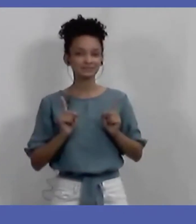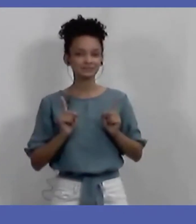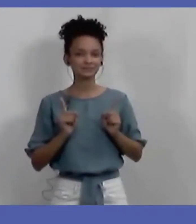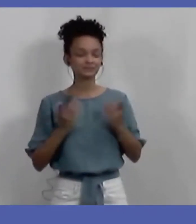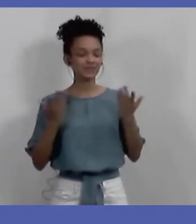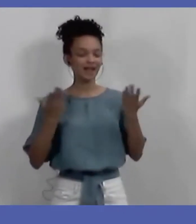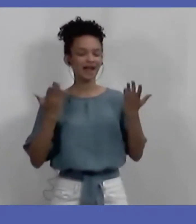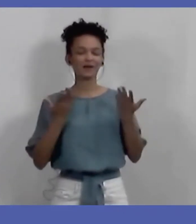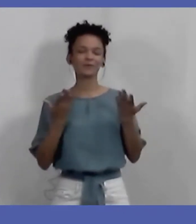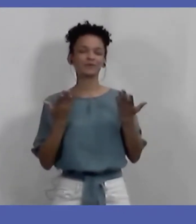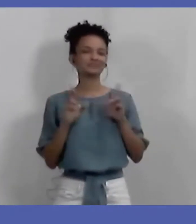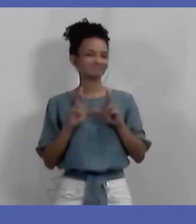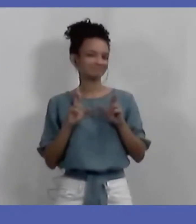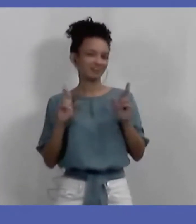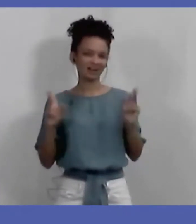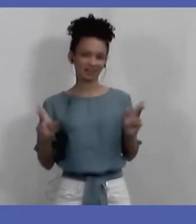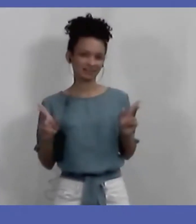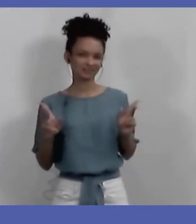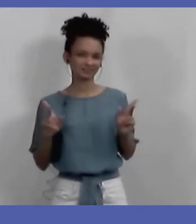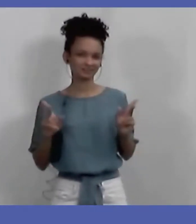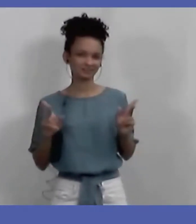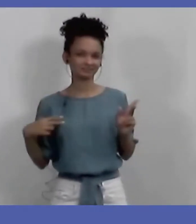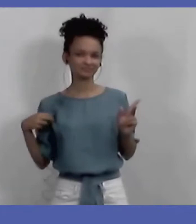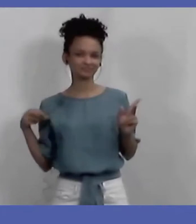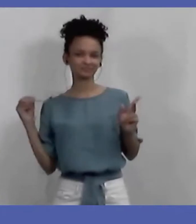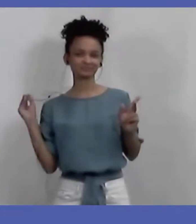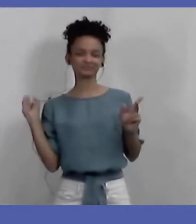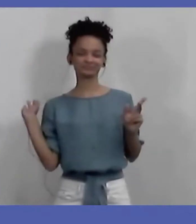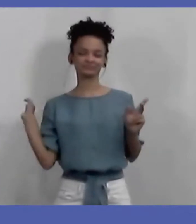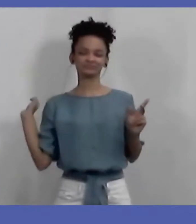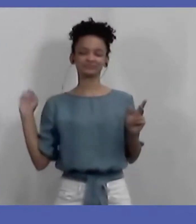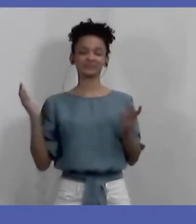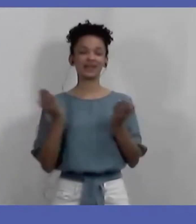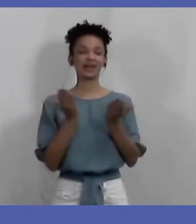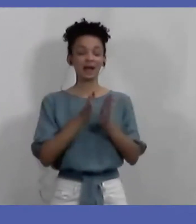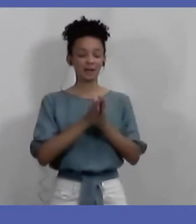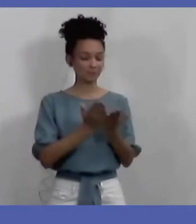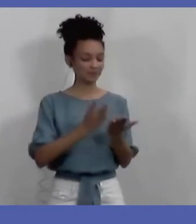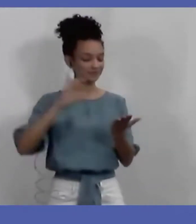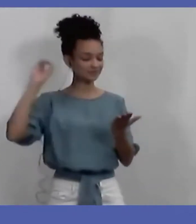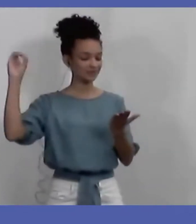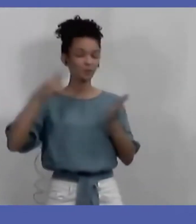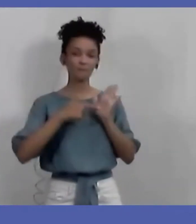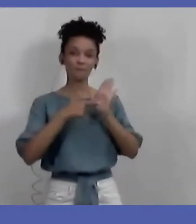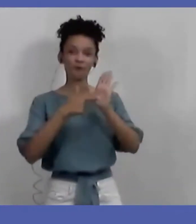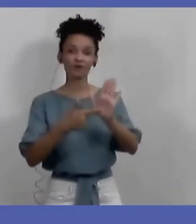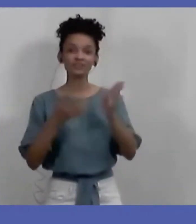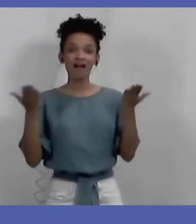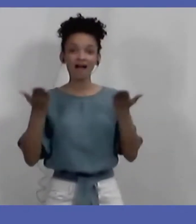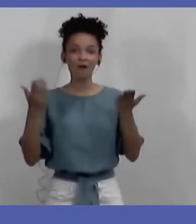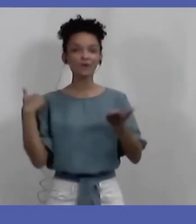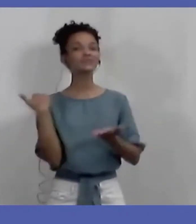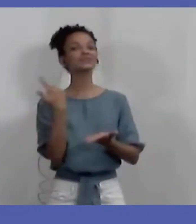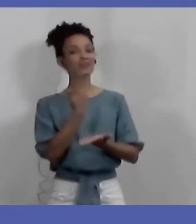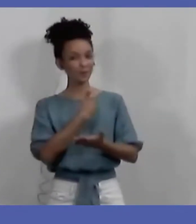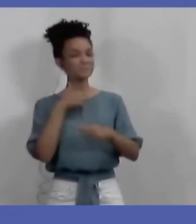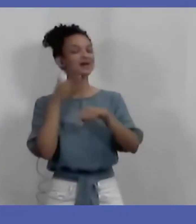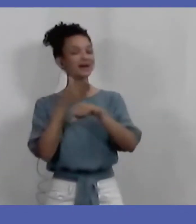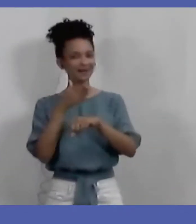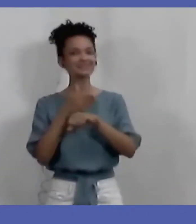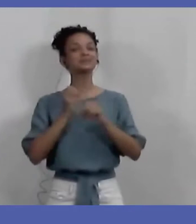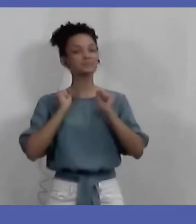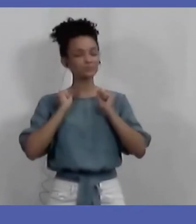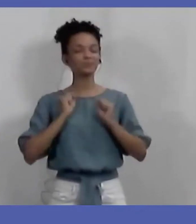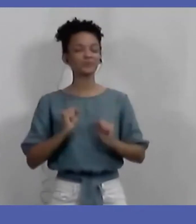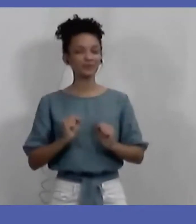na Bíblia hoje. Então isso abriu para todos nós. Amém, não?